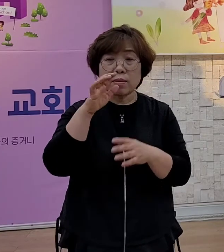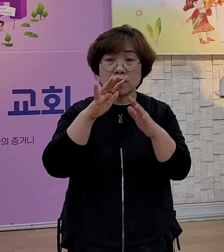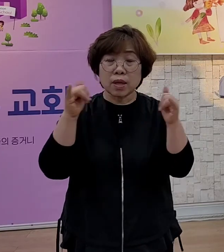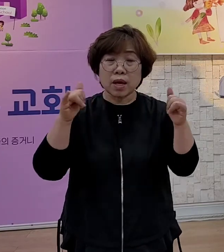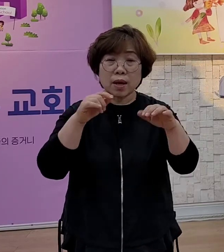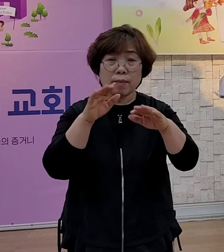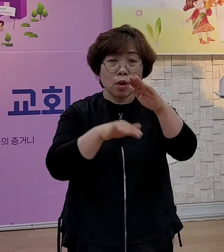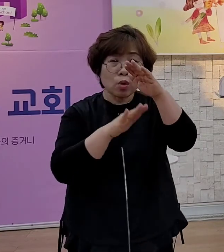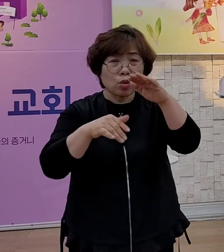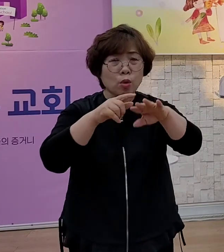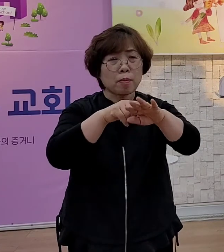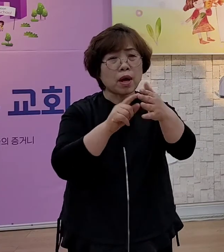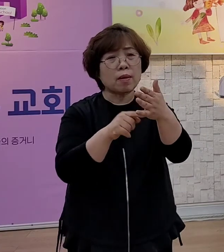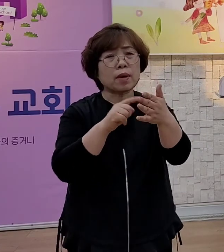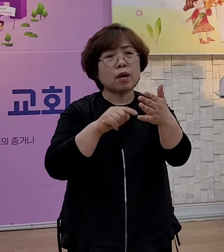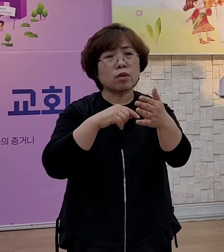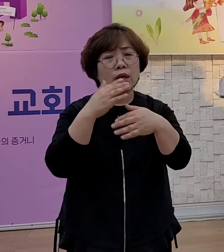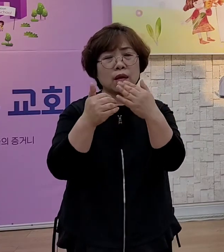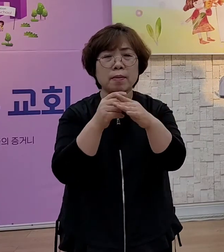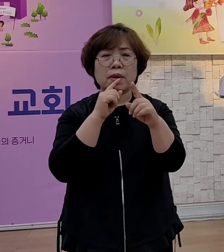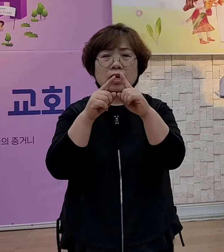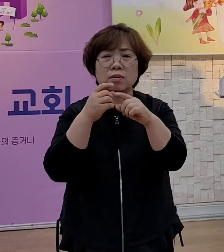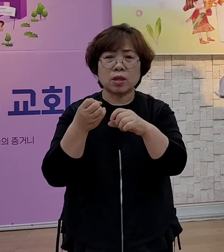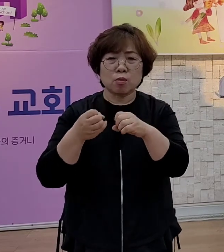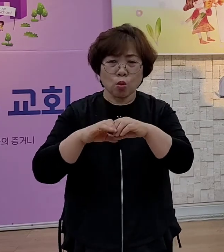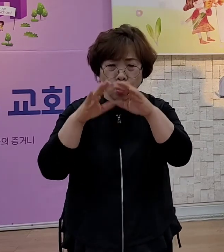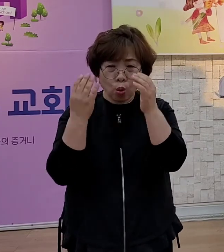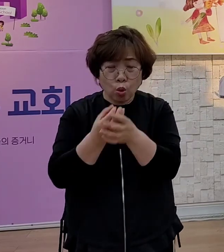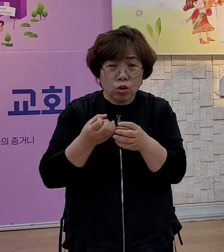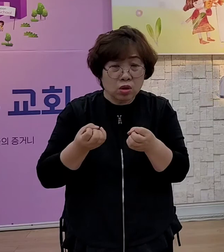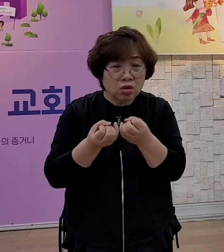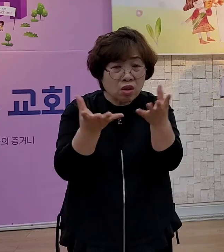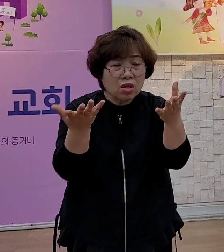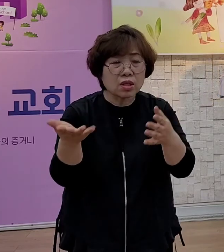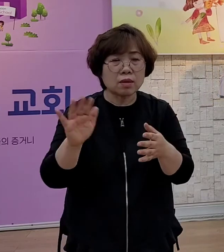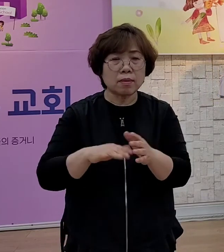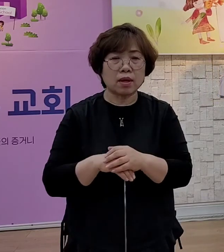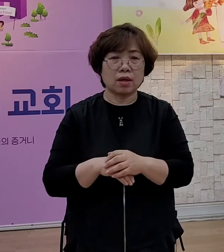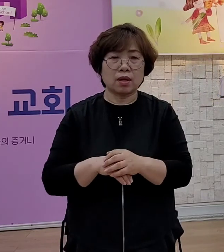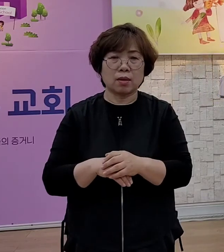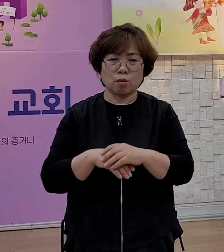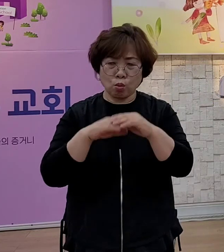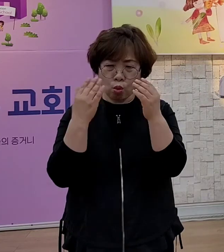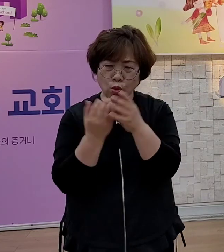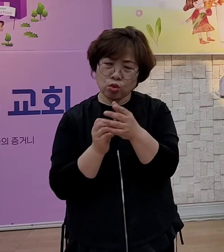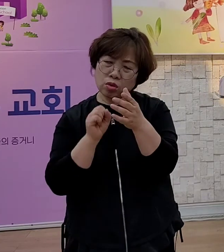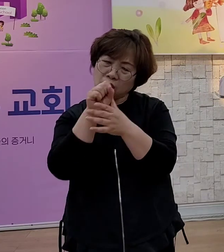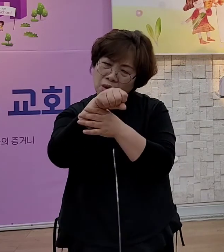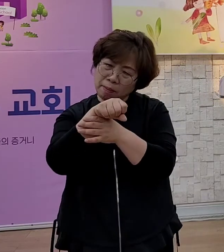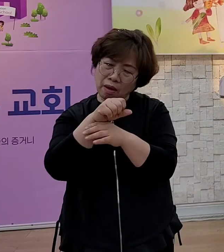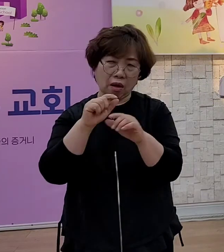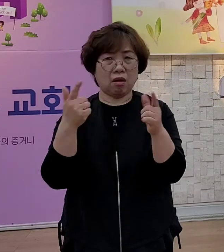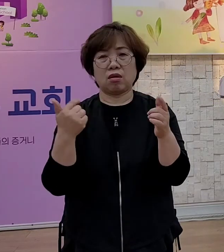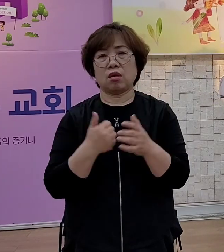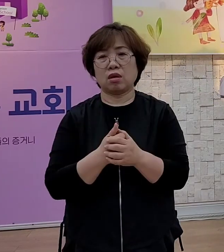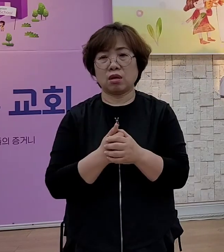가운데 하나님의 말씀이 떨어지지만 다 열매를 맺나요? 아닙니다. 어떤 분은 길가밭도